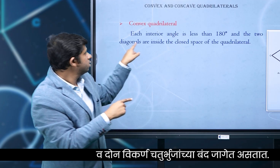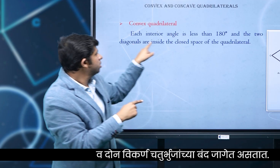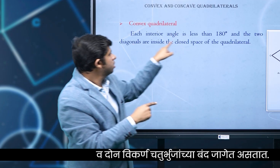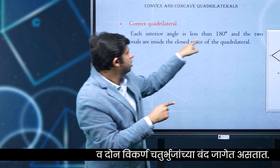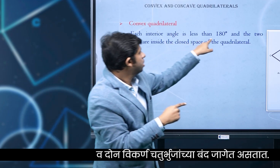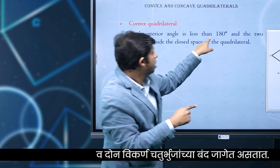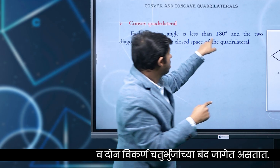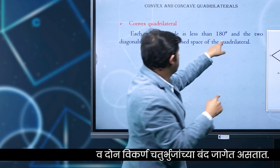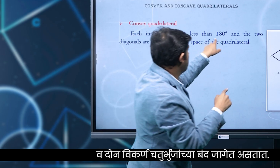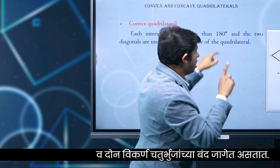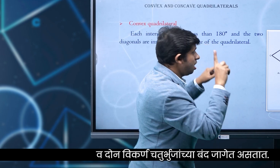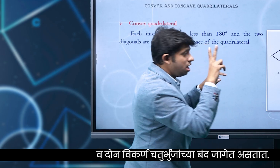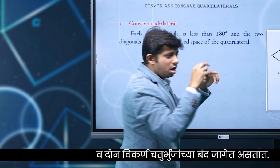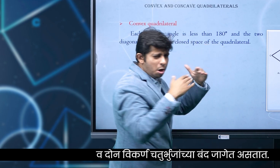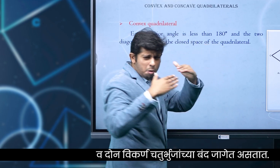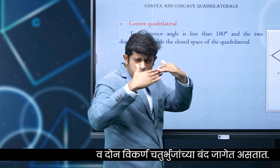जागेत असतात.